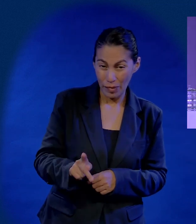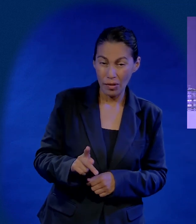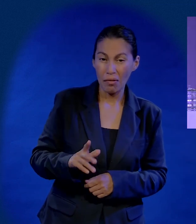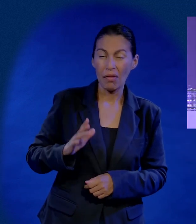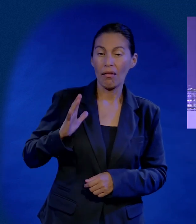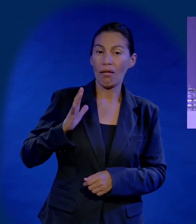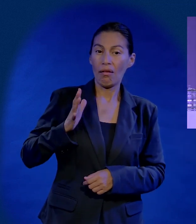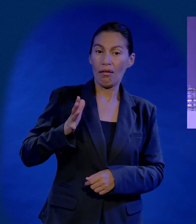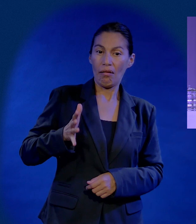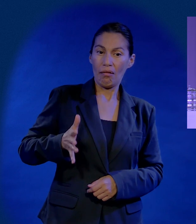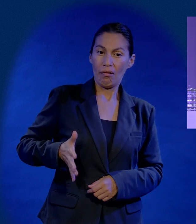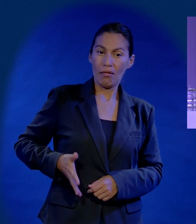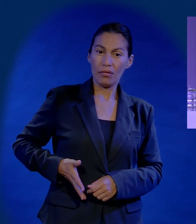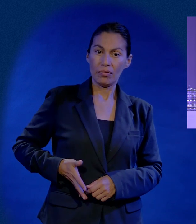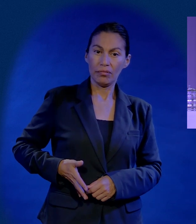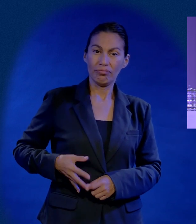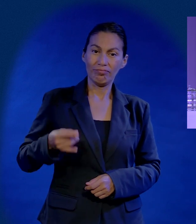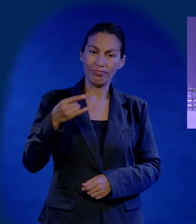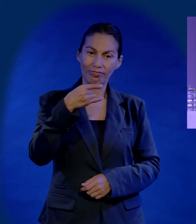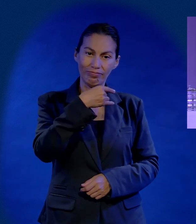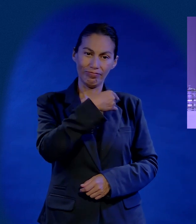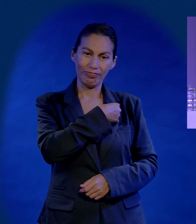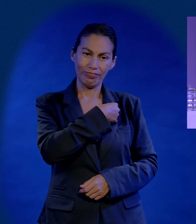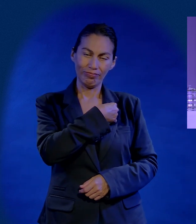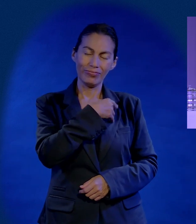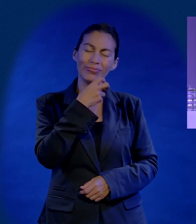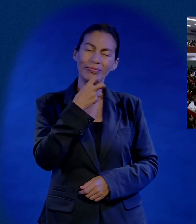llama orgullo y egoísmo.